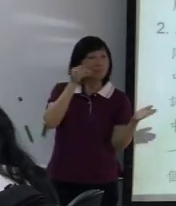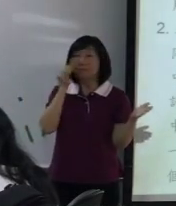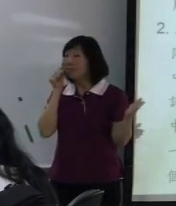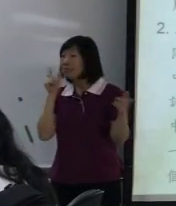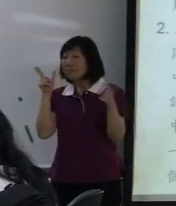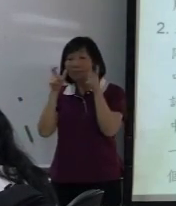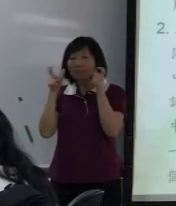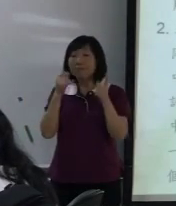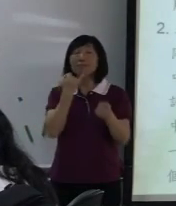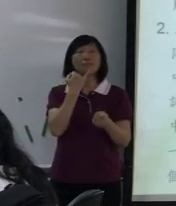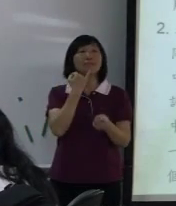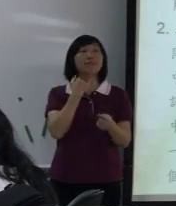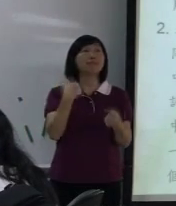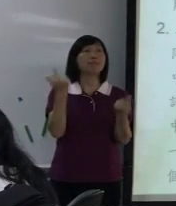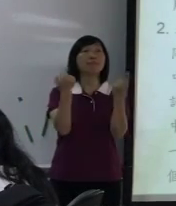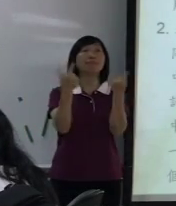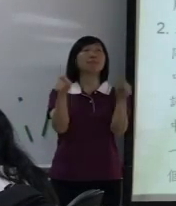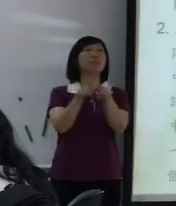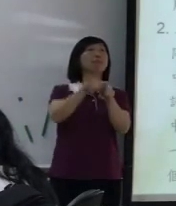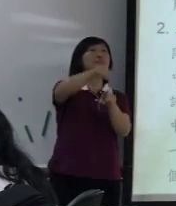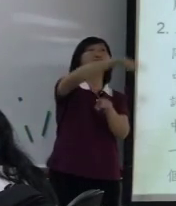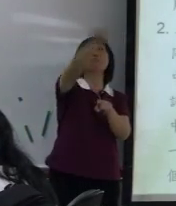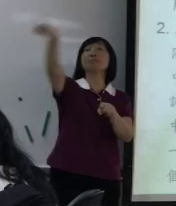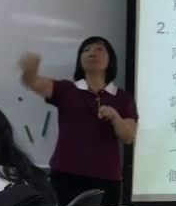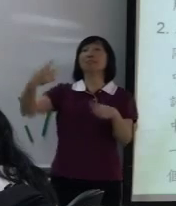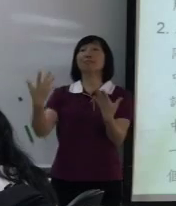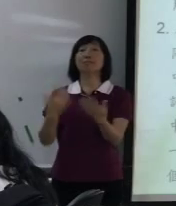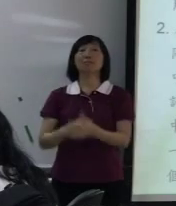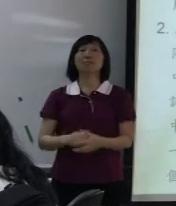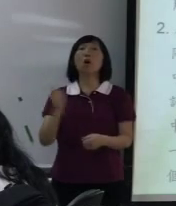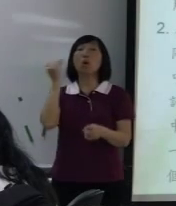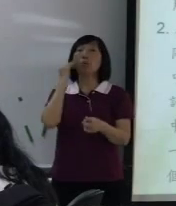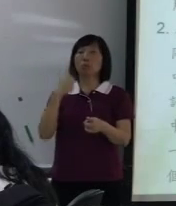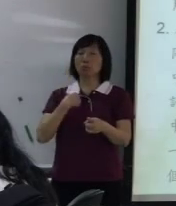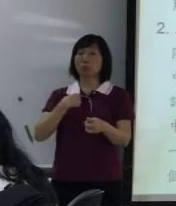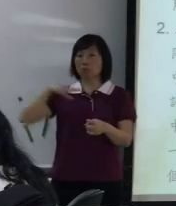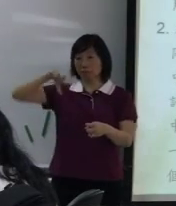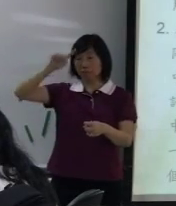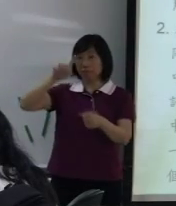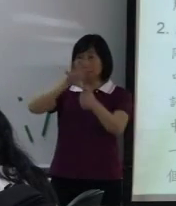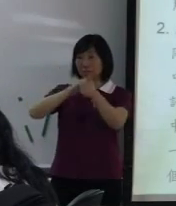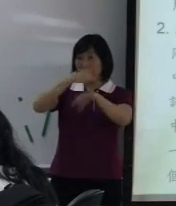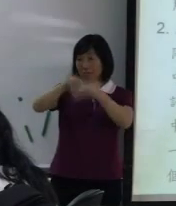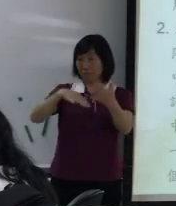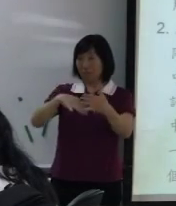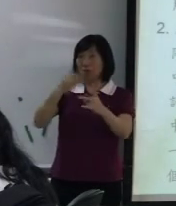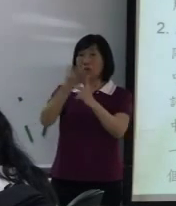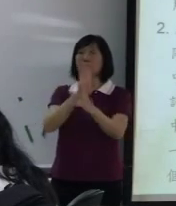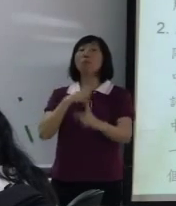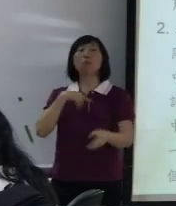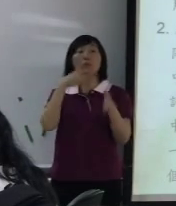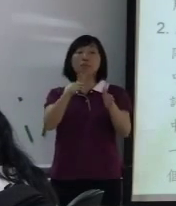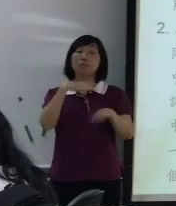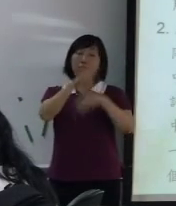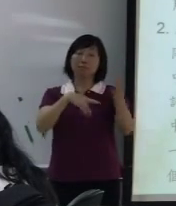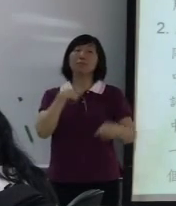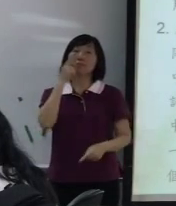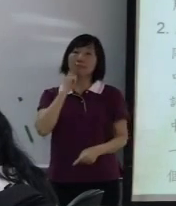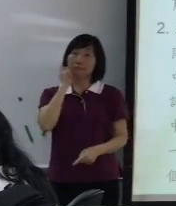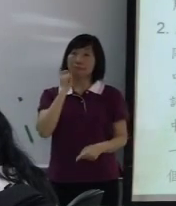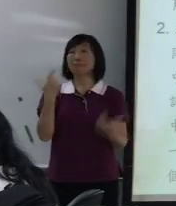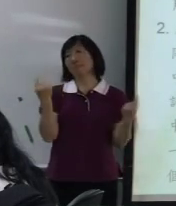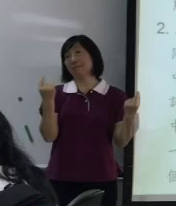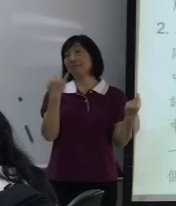对我们一般人来讲、哦、如果你是初学者或爱好者，你其实也可